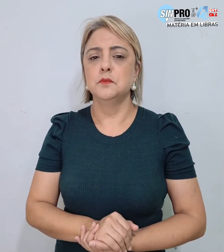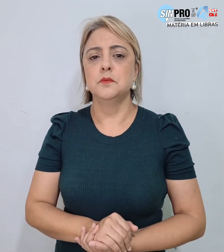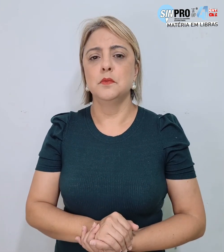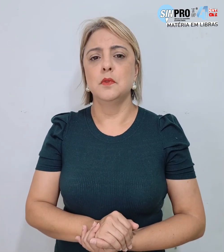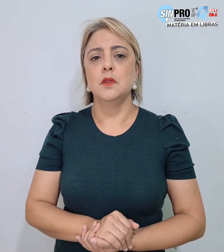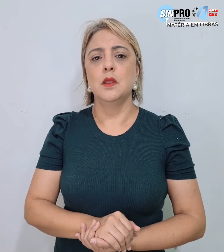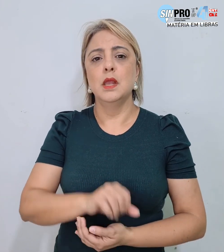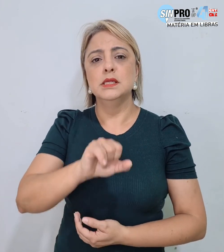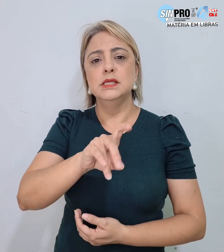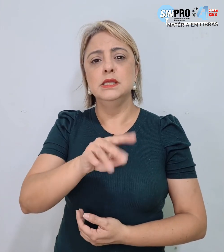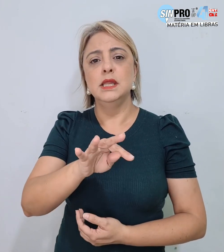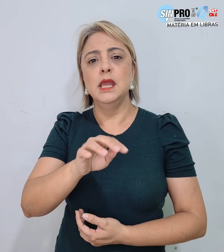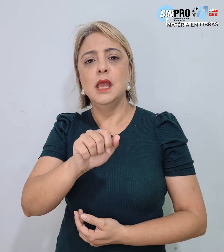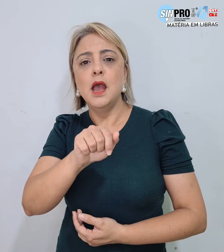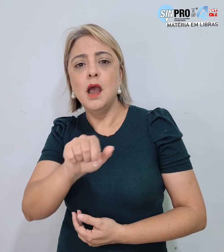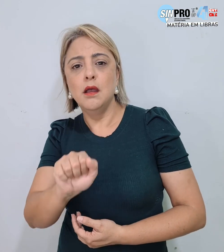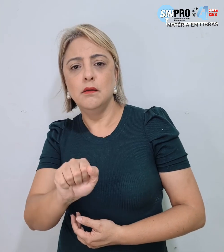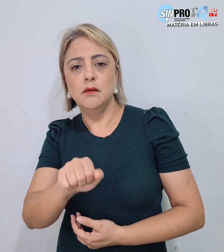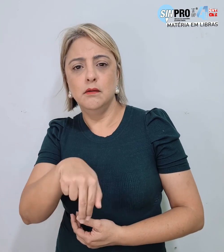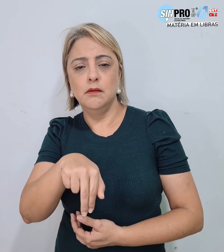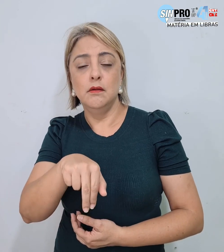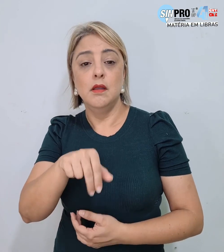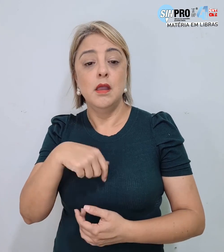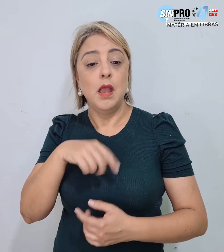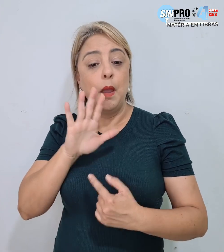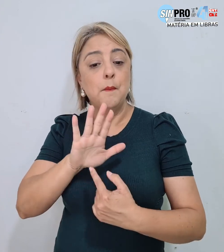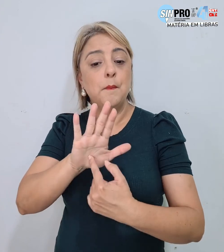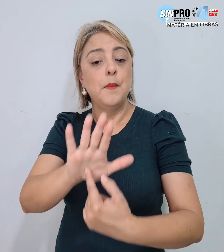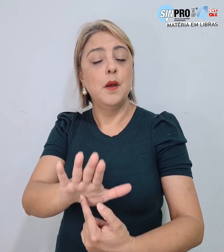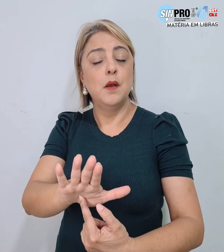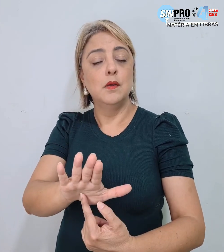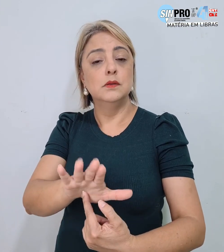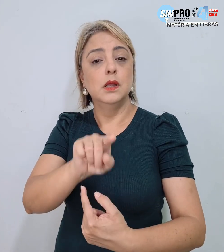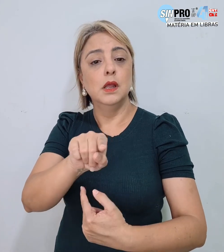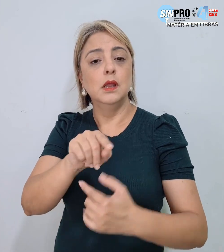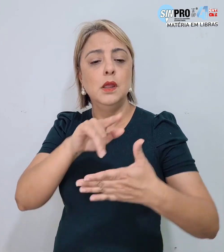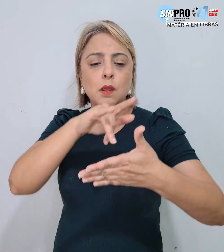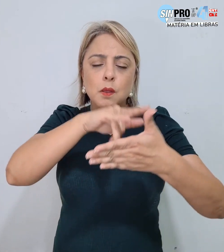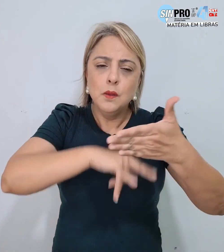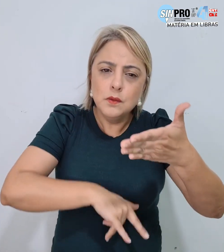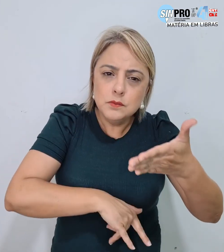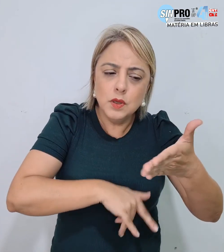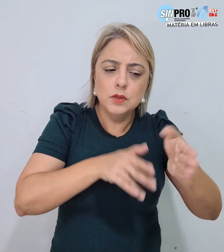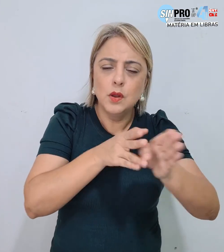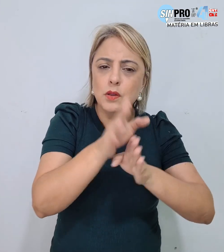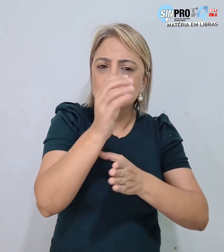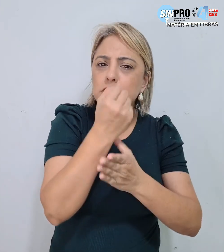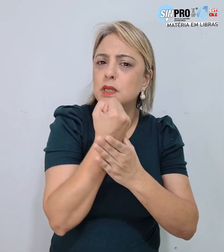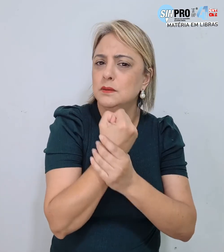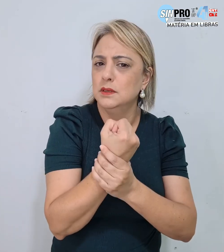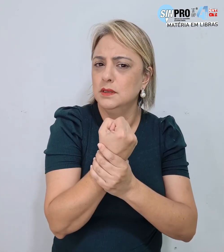e o sim te amo e aponta que os protocolos de segurança